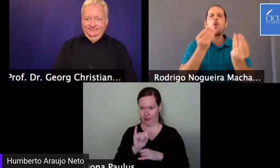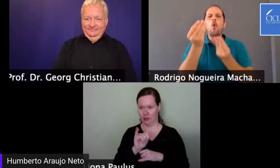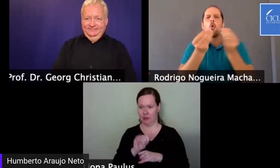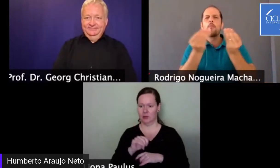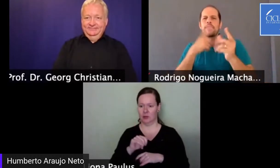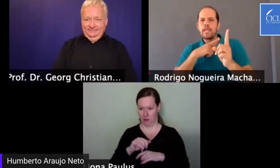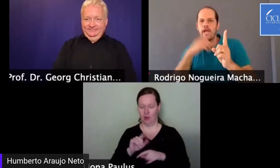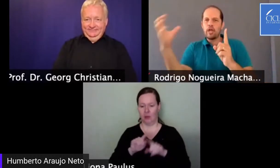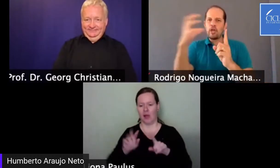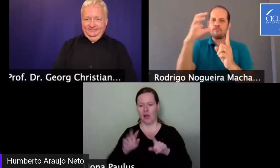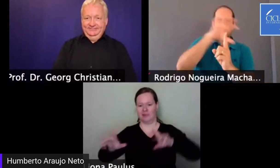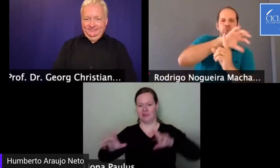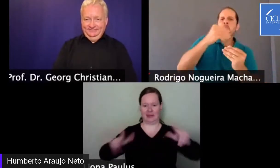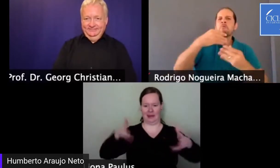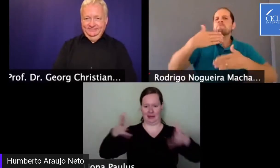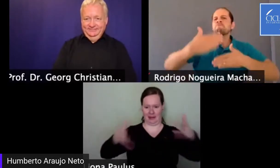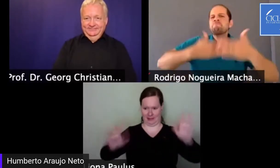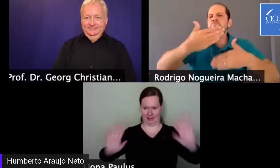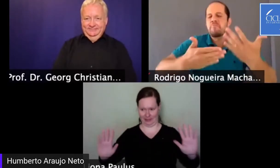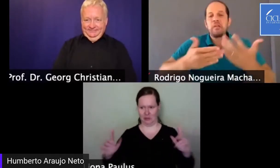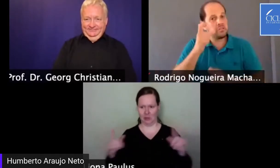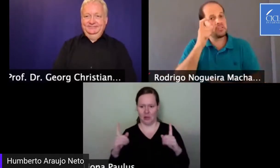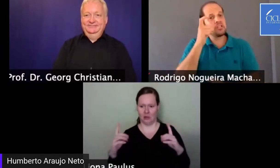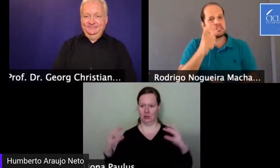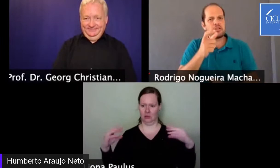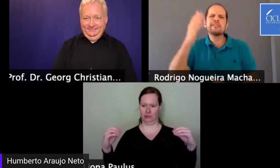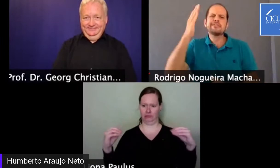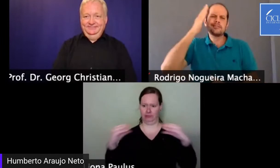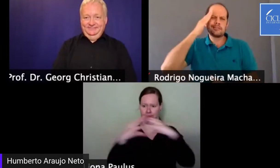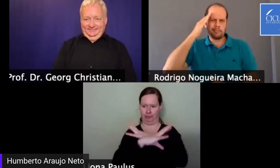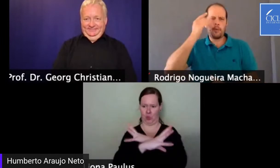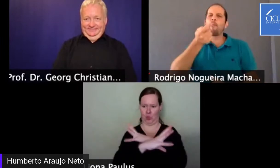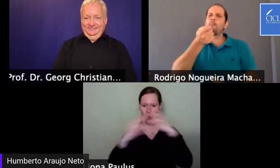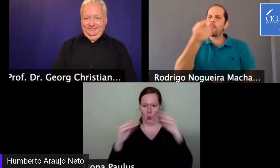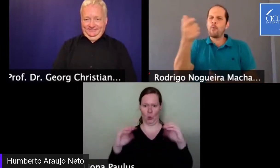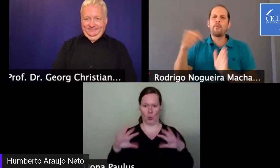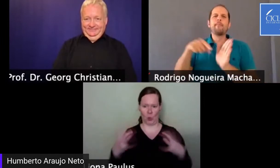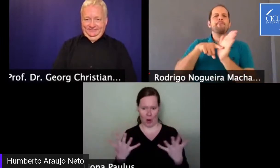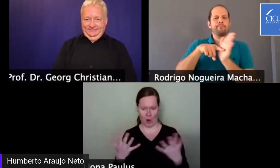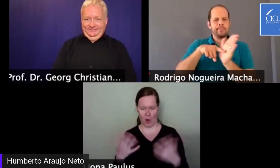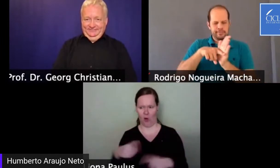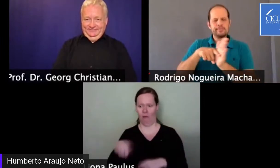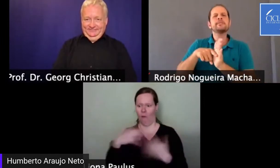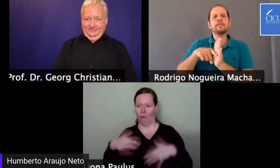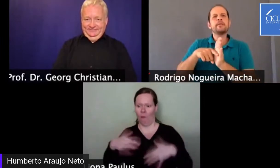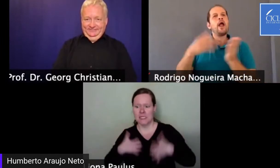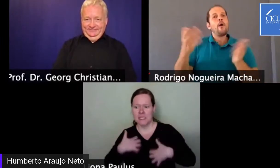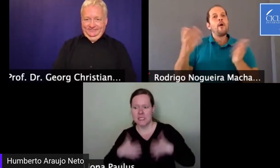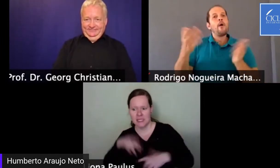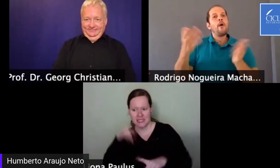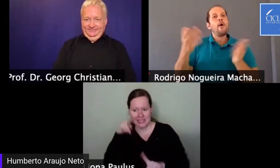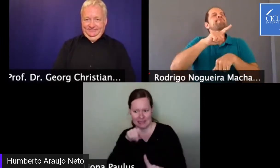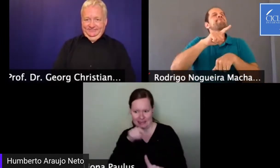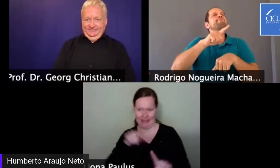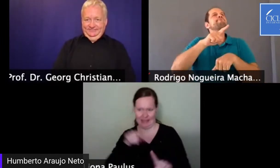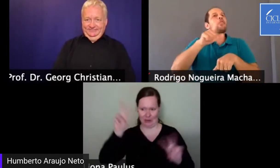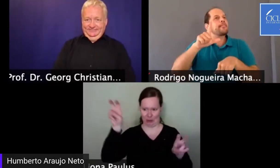as línguas de sinais em contato, e vai tratar a respeito das influências e dos cruzamentos que isso pode gerar.